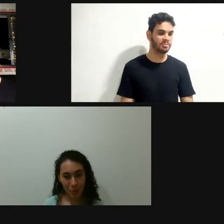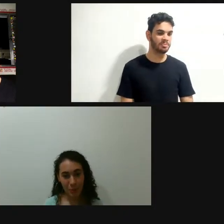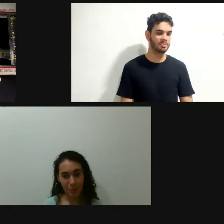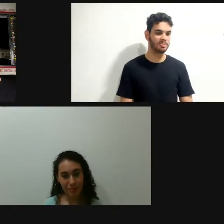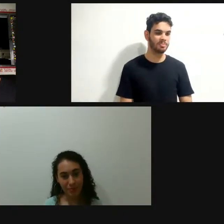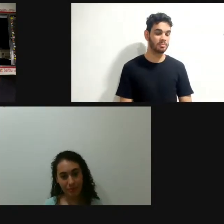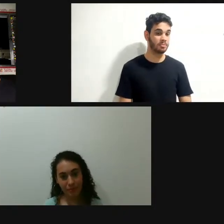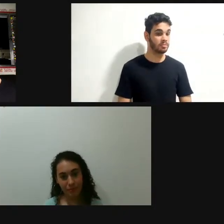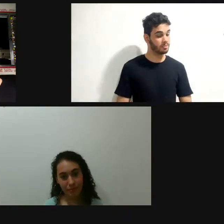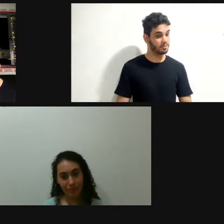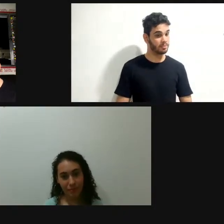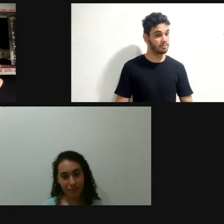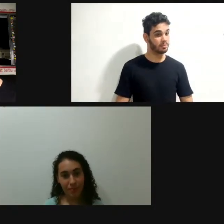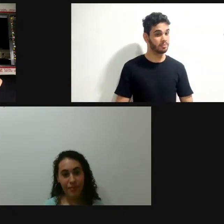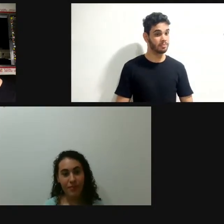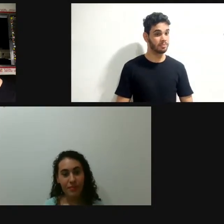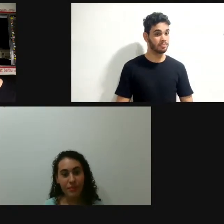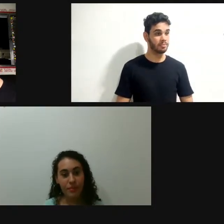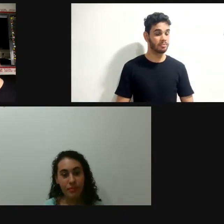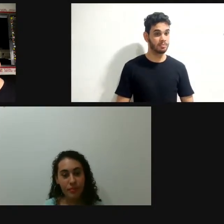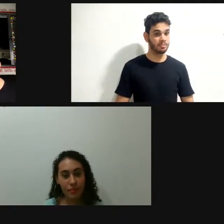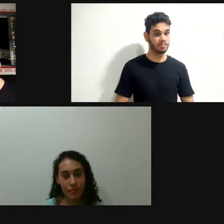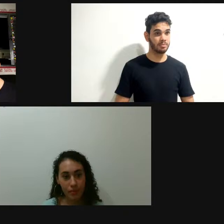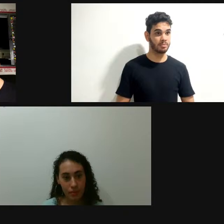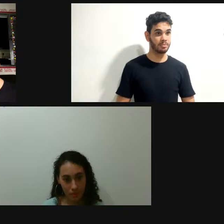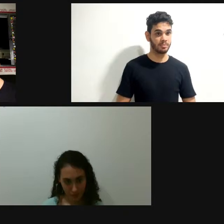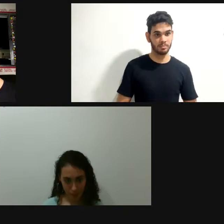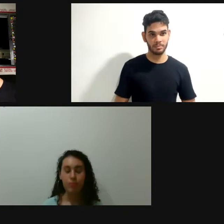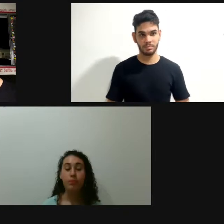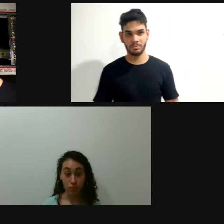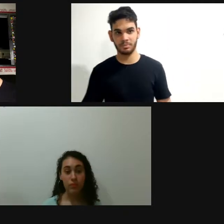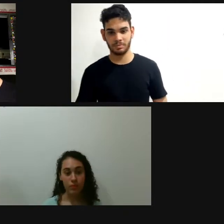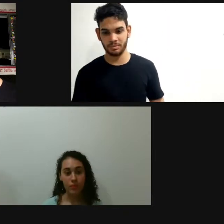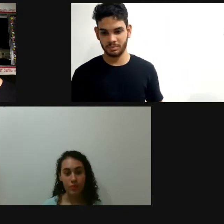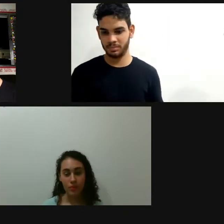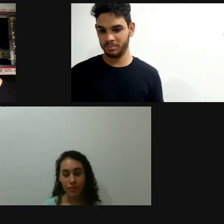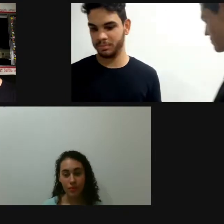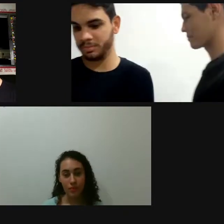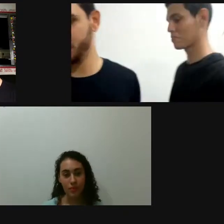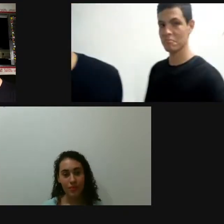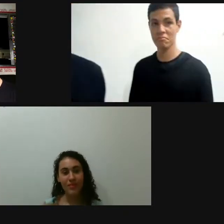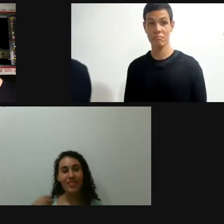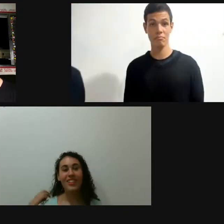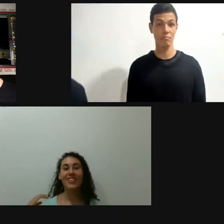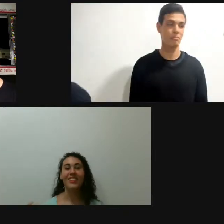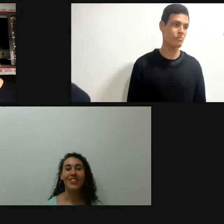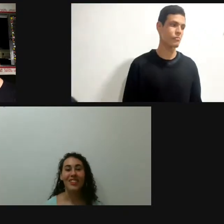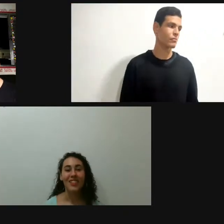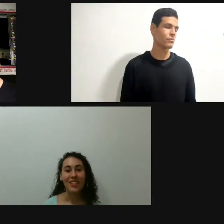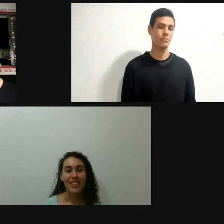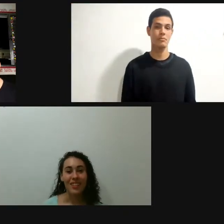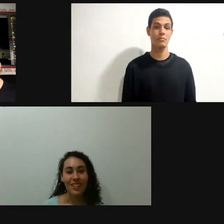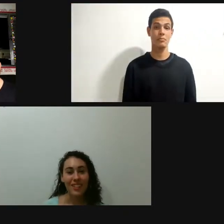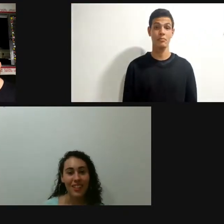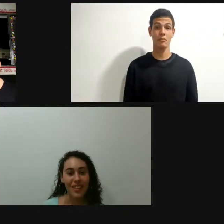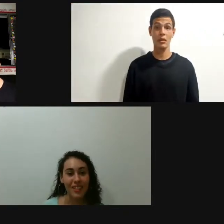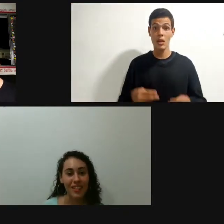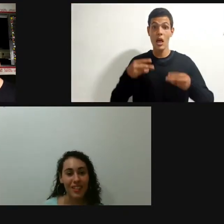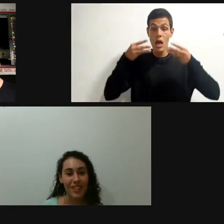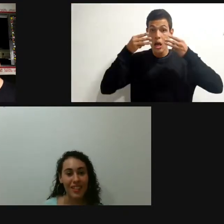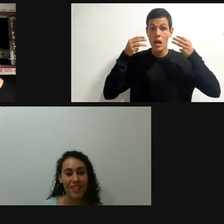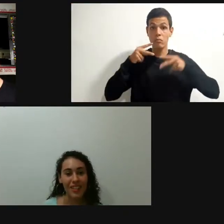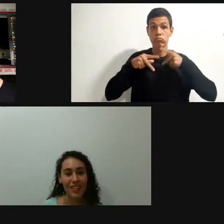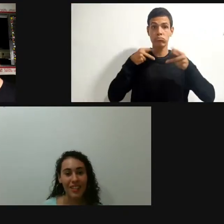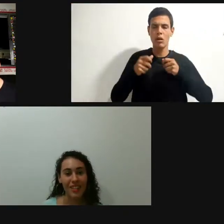Ó, eu percebi, talvez eu possa estar enganado, lembrando que a história não saiu, a Agatha, ela pode se irritar,